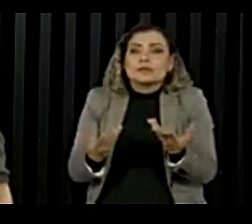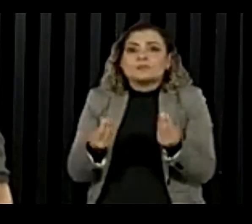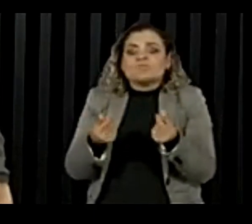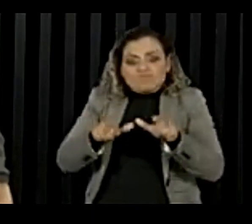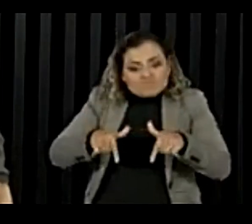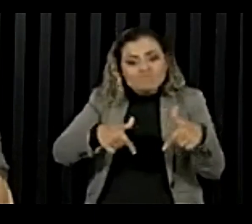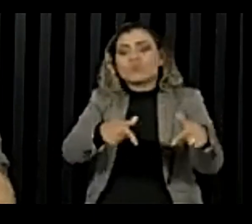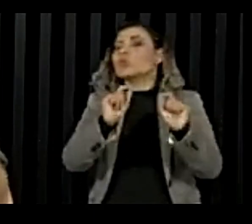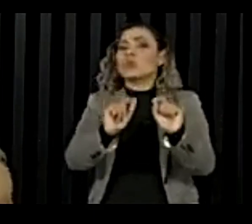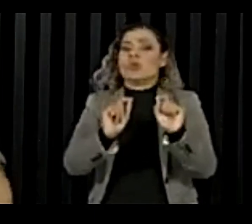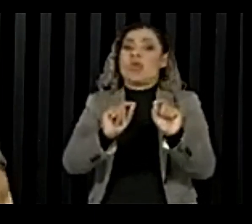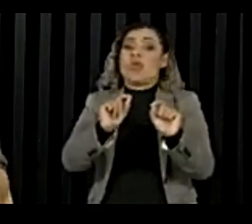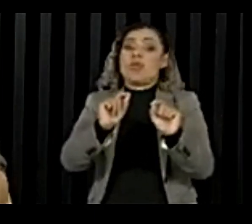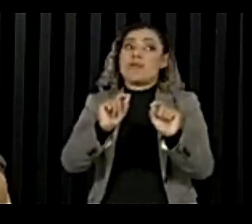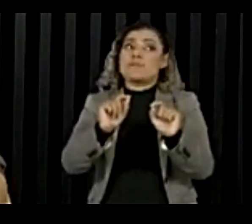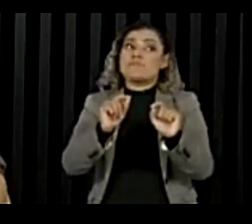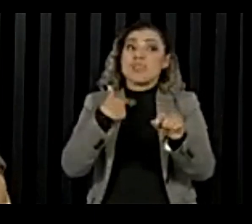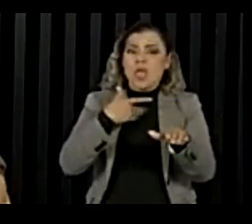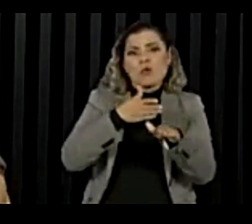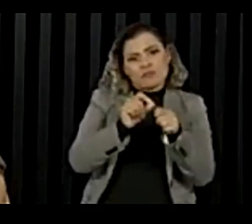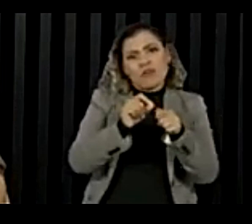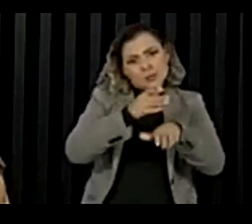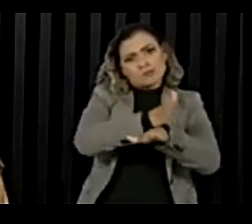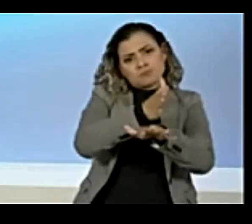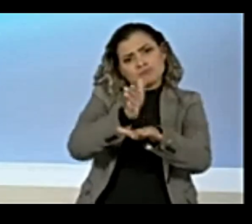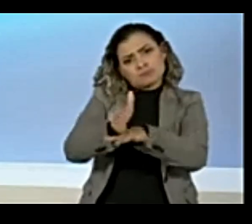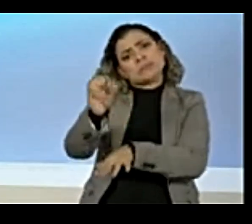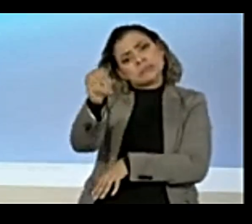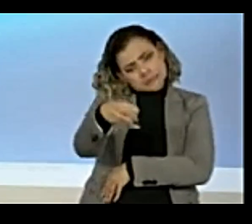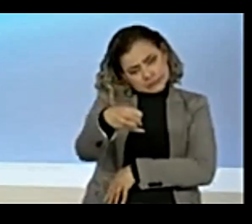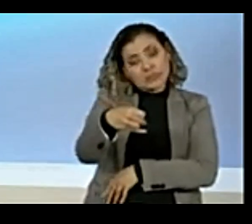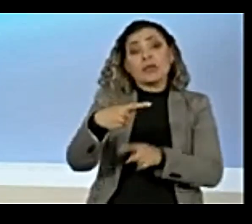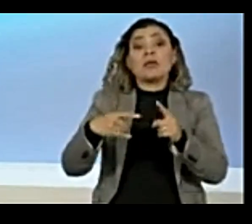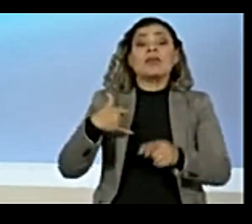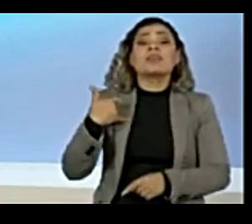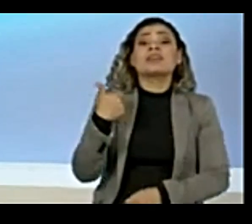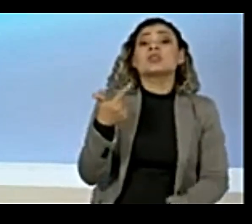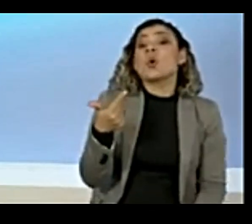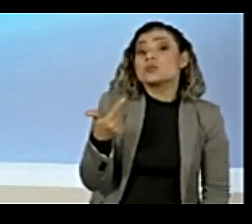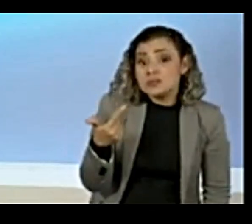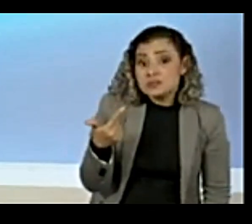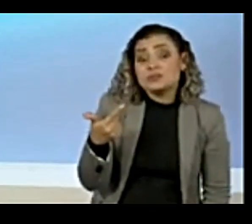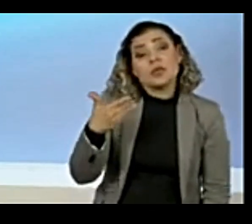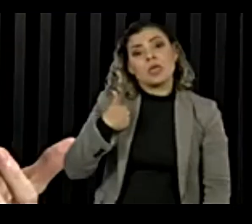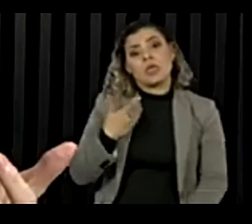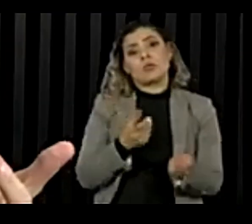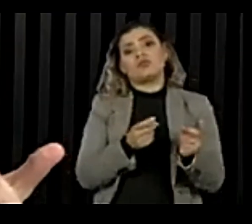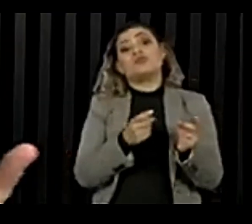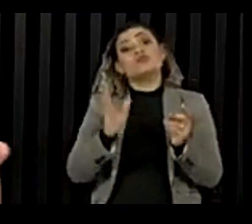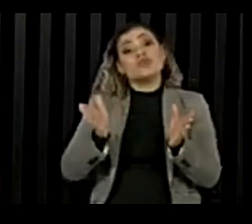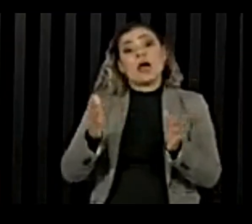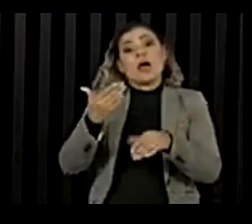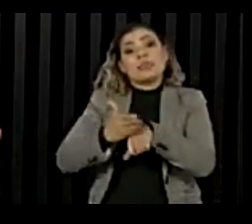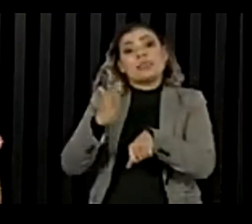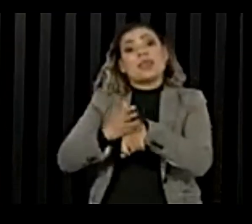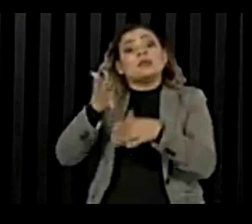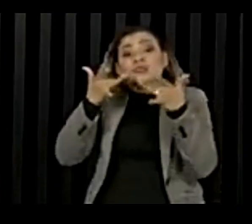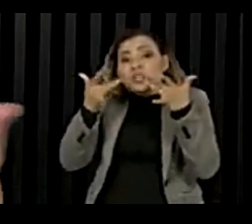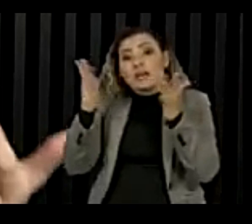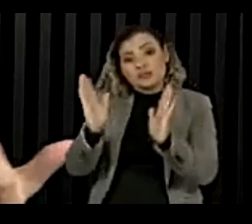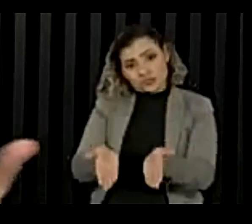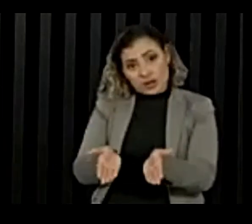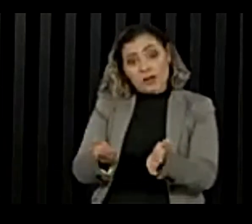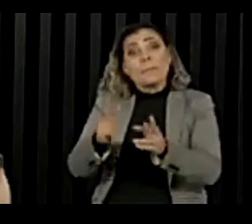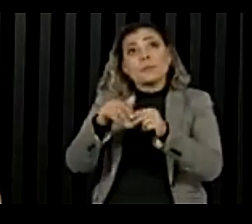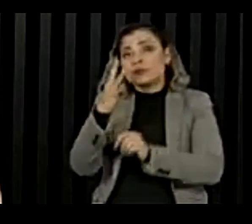questão, né, de fazer várias coisas. Desde os 12 anos de idade, eu venho do teatro. Então, sempre foi o